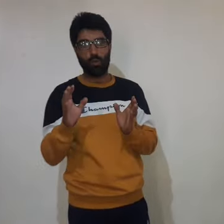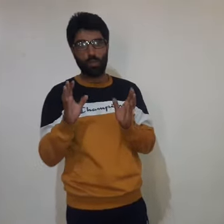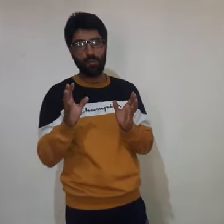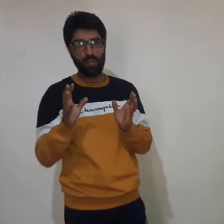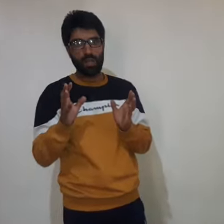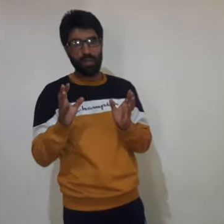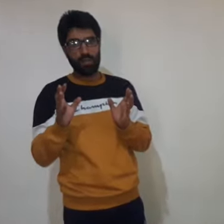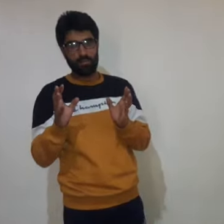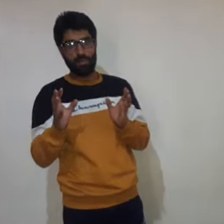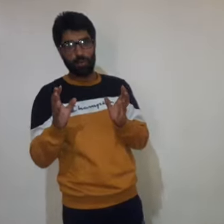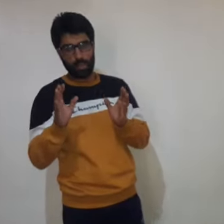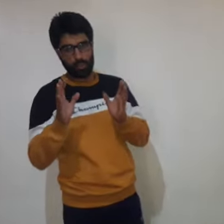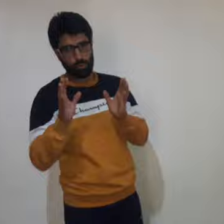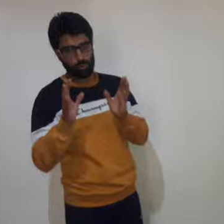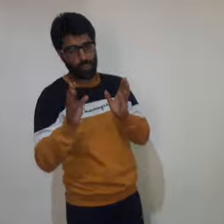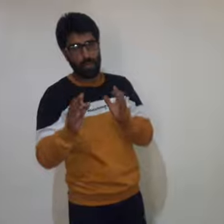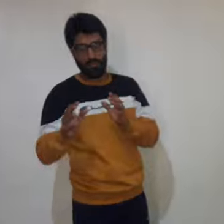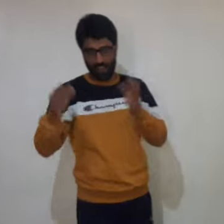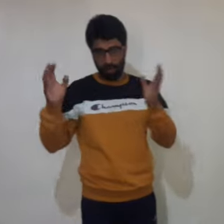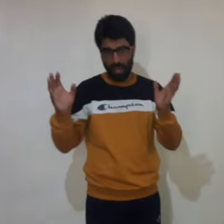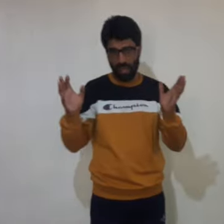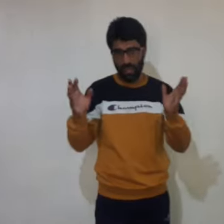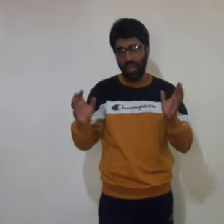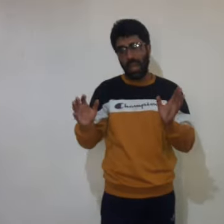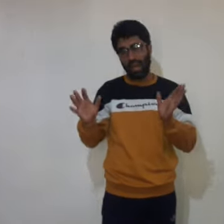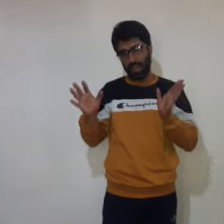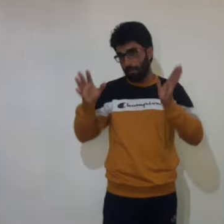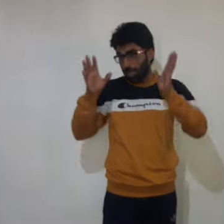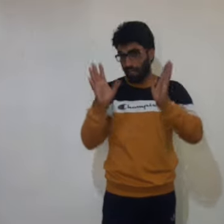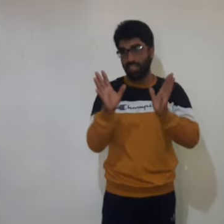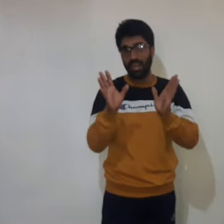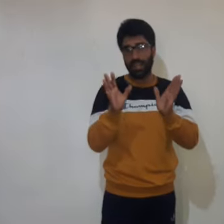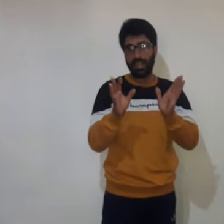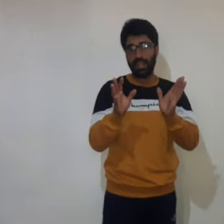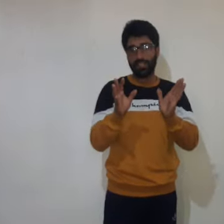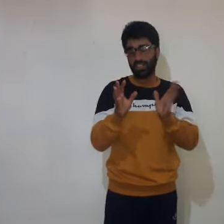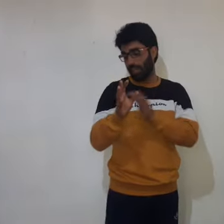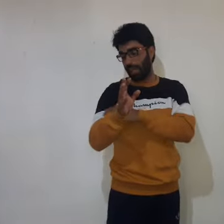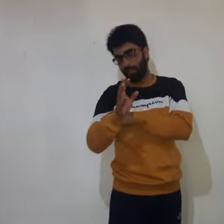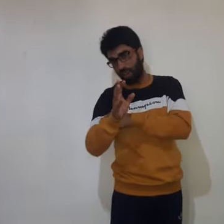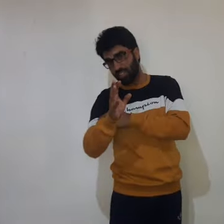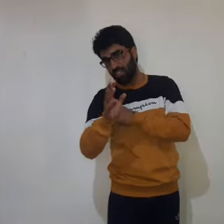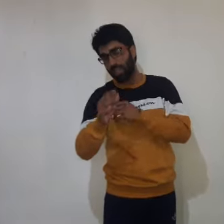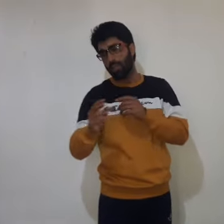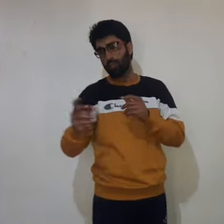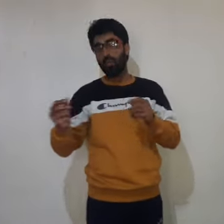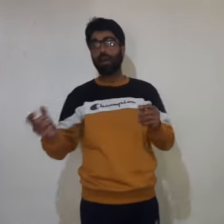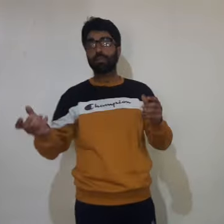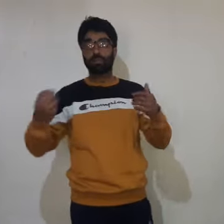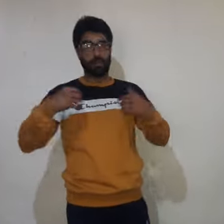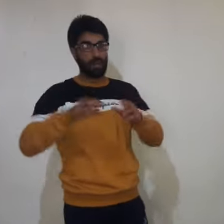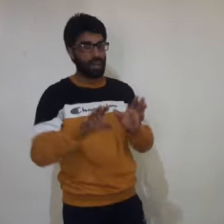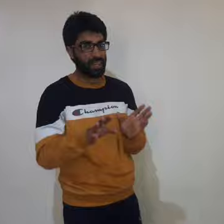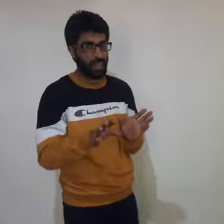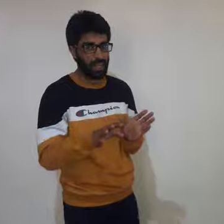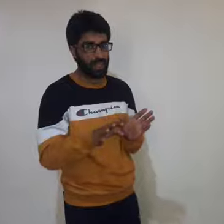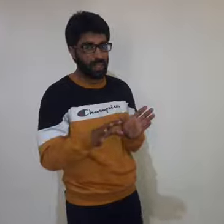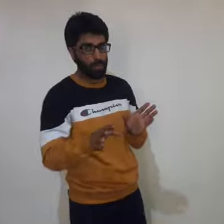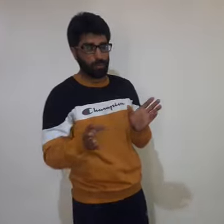ओके ओके स्टूडेंट्स, फिर हम क्या करेंगे, अगर हम घर ही जाएंगे ये छींके वहां छींके, तो वहां हम कपड़े बाहर निकालेंगे, कपड़ों